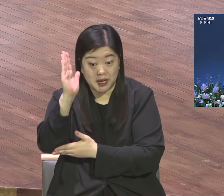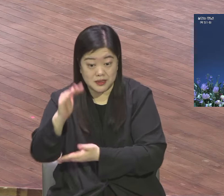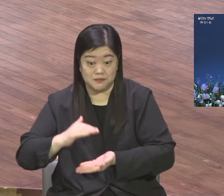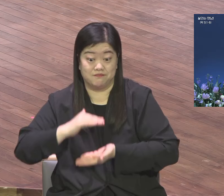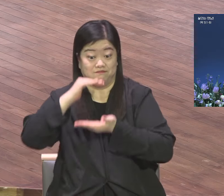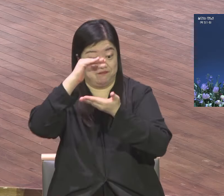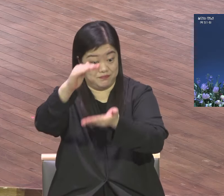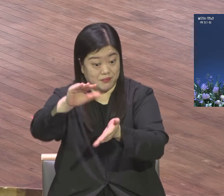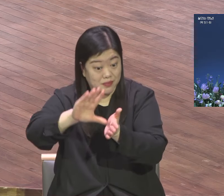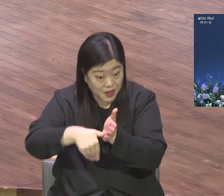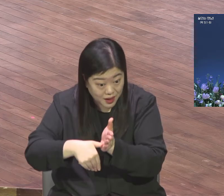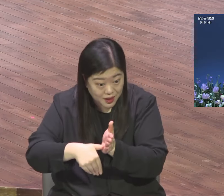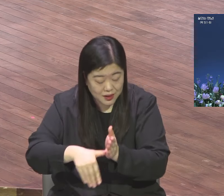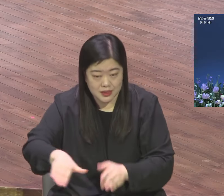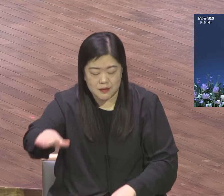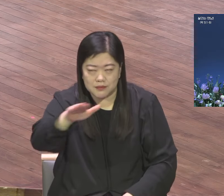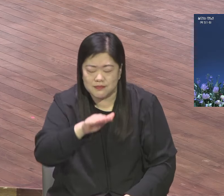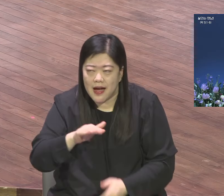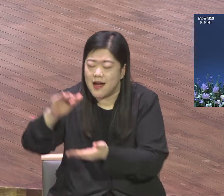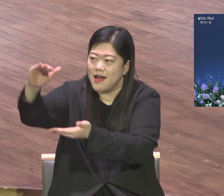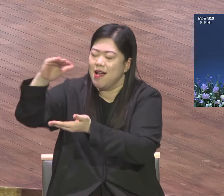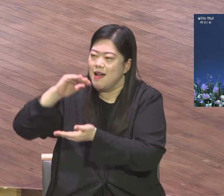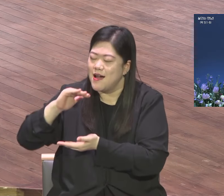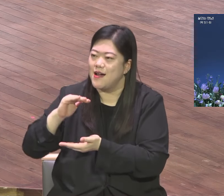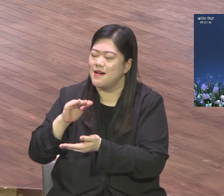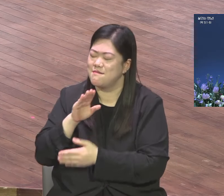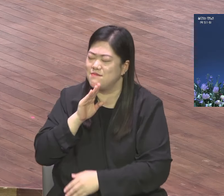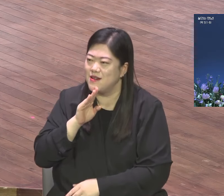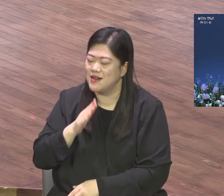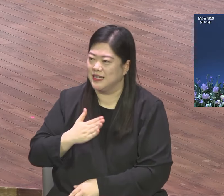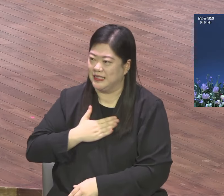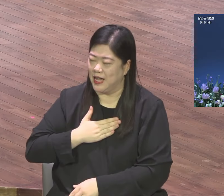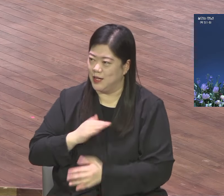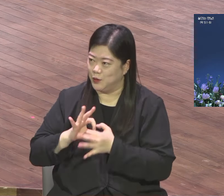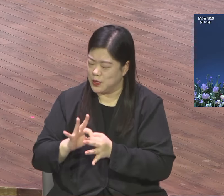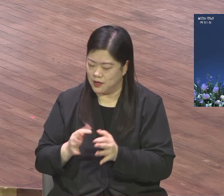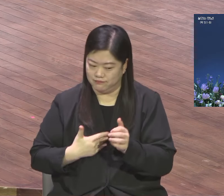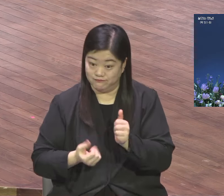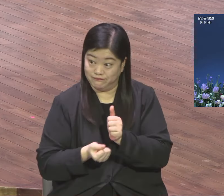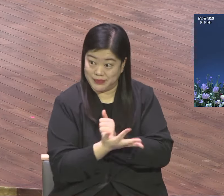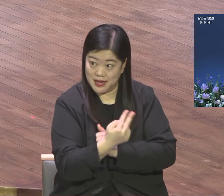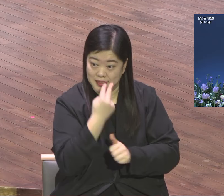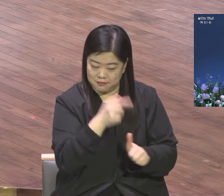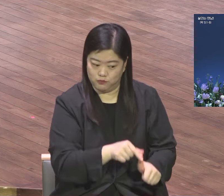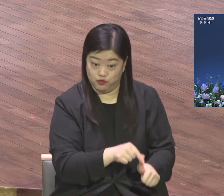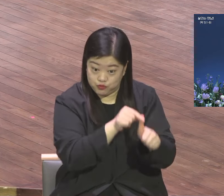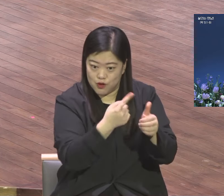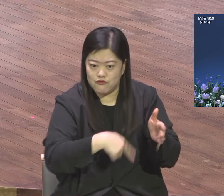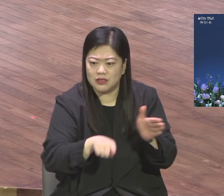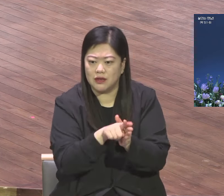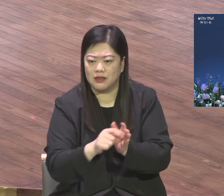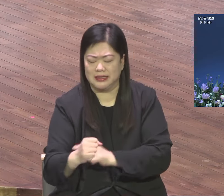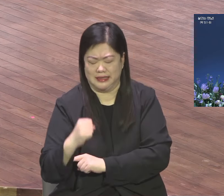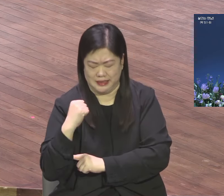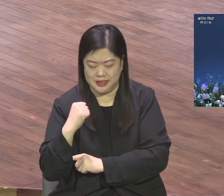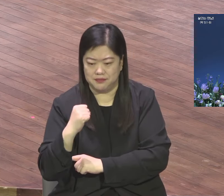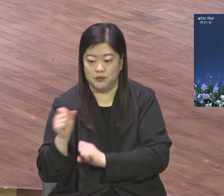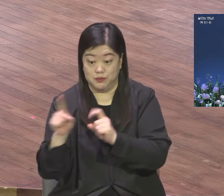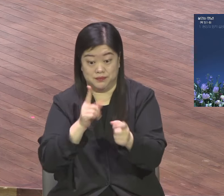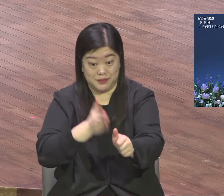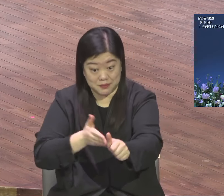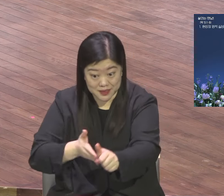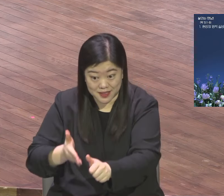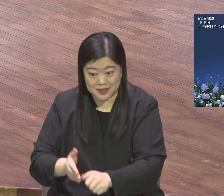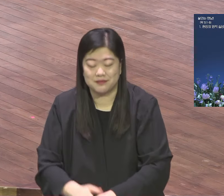발걸음 발걸음마다 생명 살리는 변화와 역동이 일어나기를 주님으로 축복합니다. 그럼 첫째로